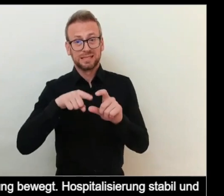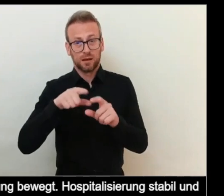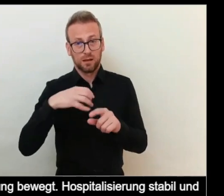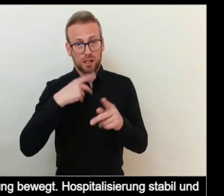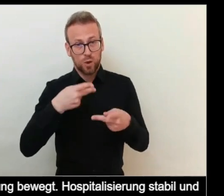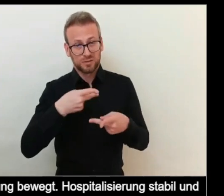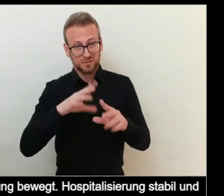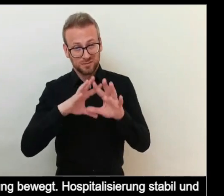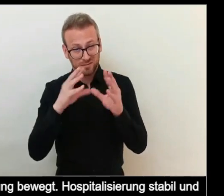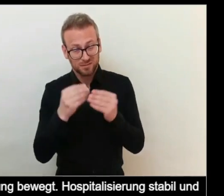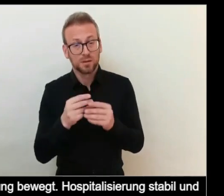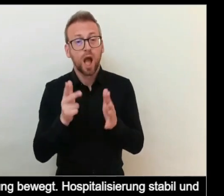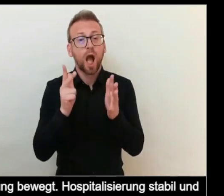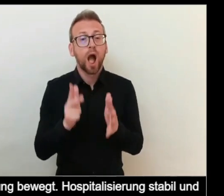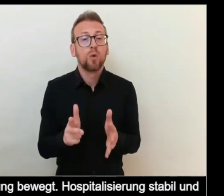über